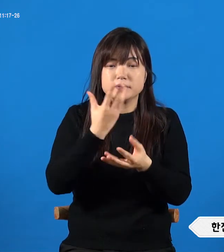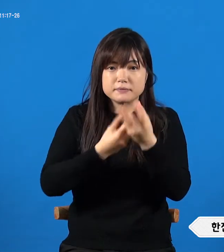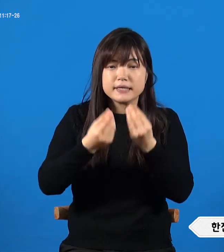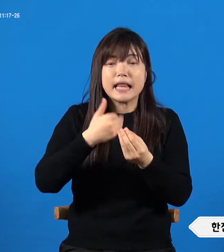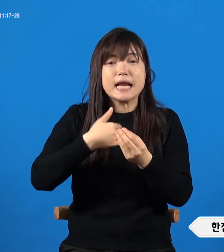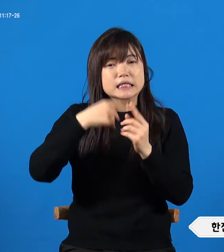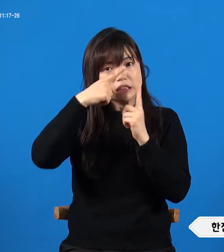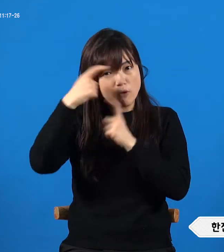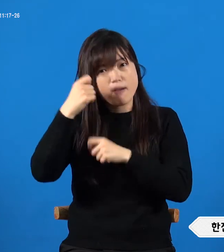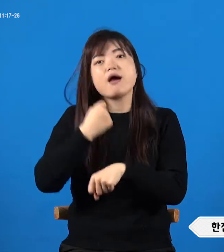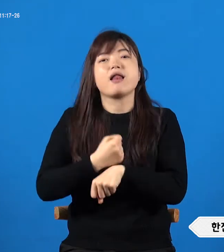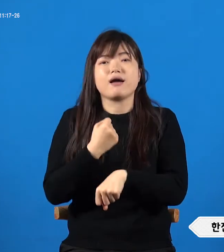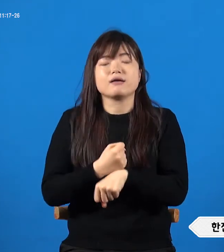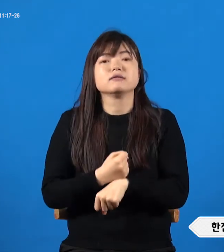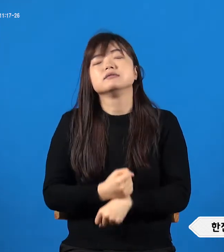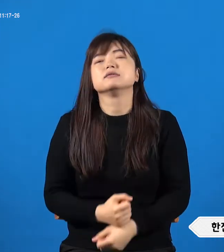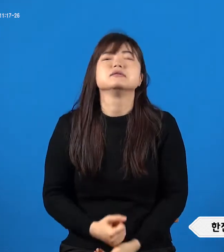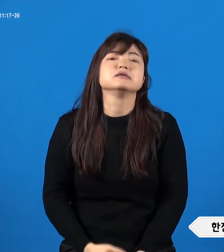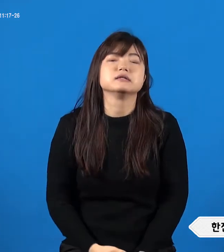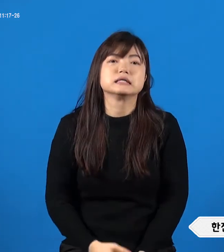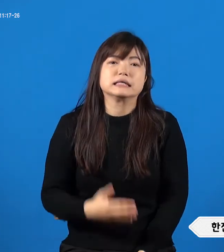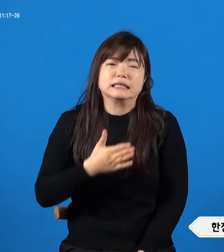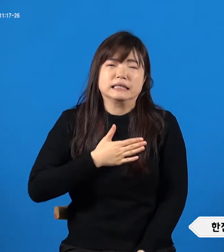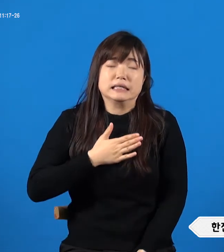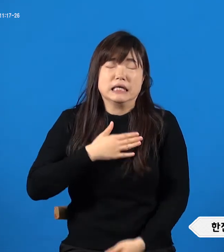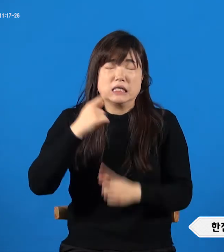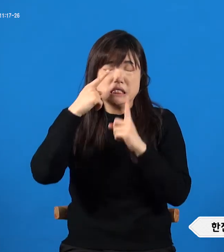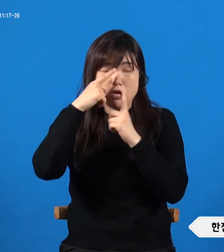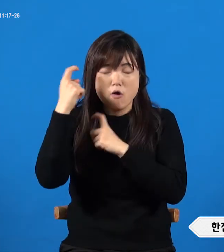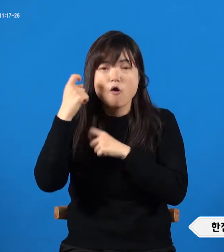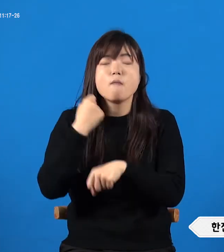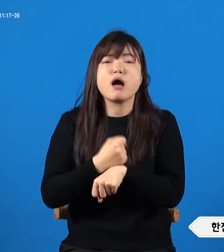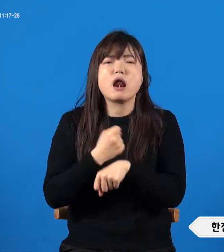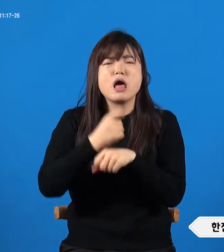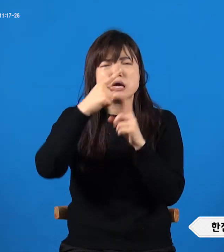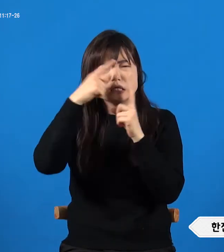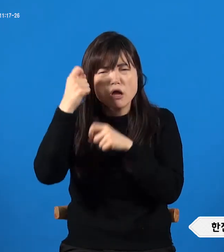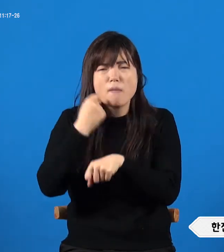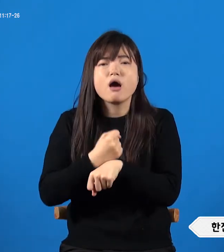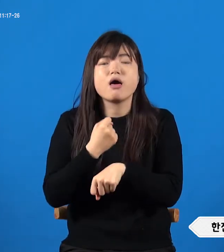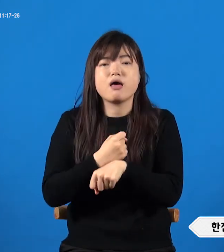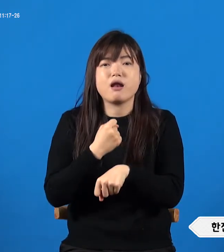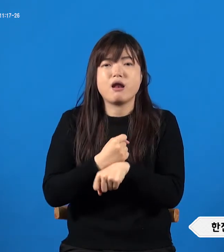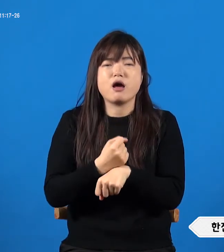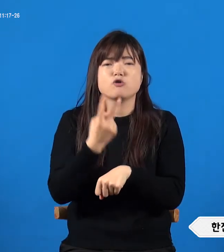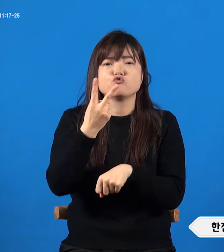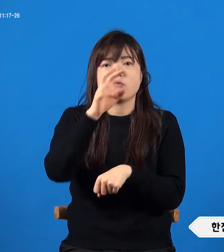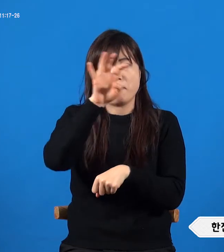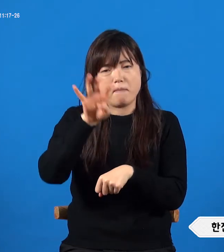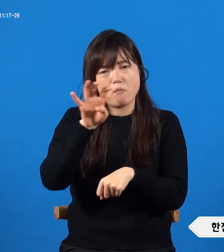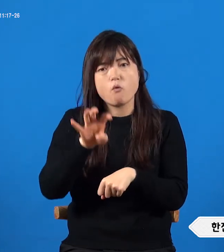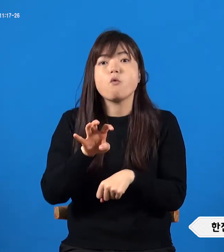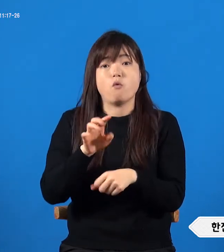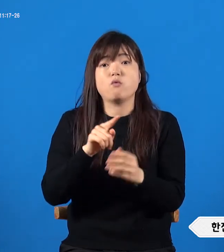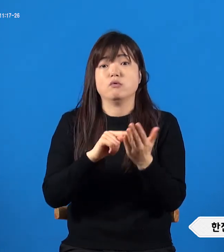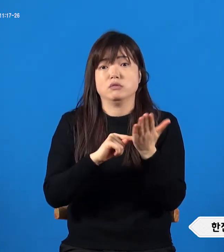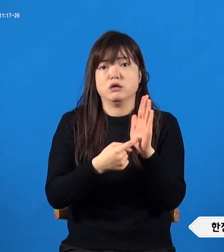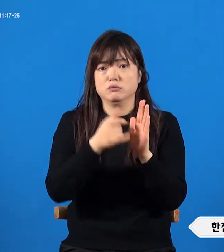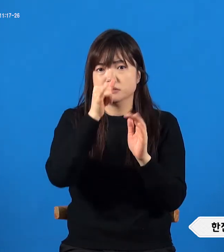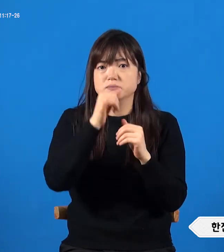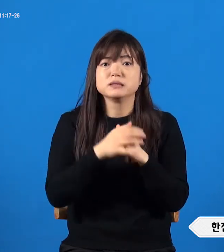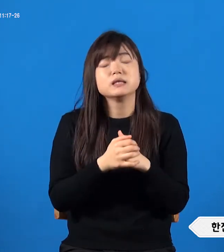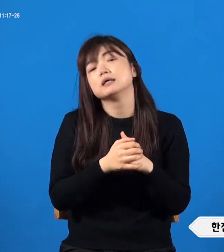기념하라. 자, 여기에 나를 기념하라 하는 말이 두 번씩이나 나옵니다.